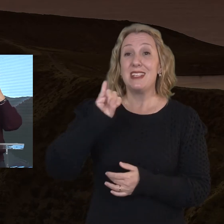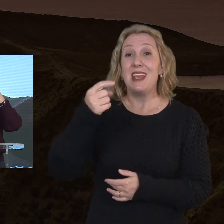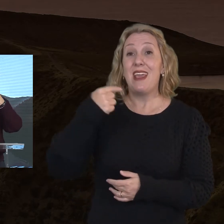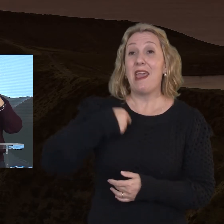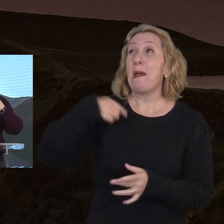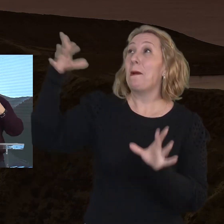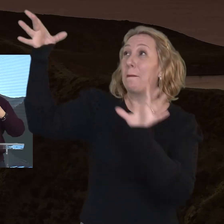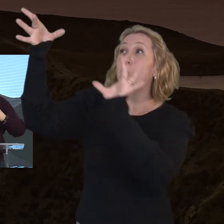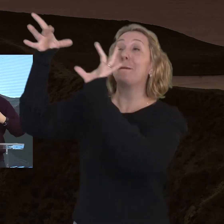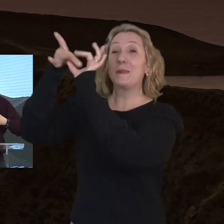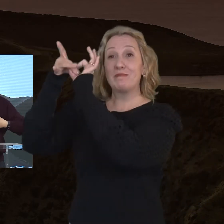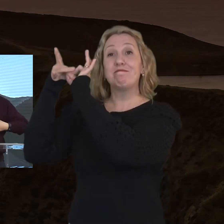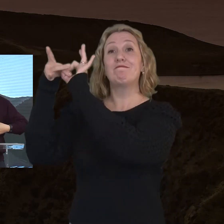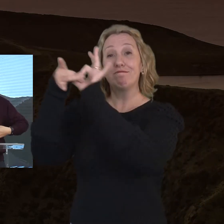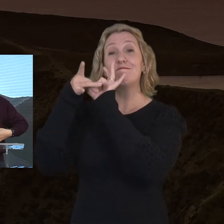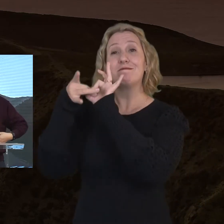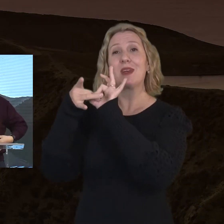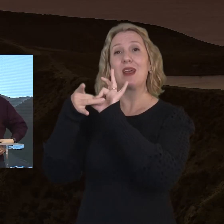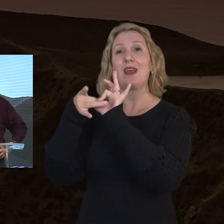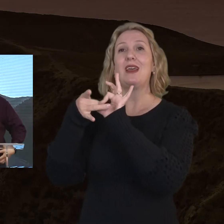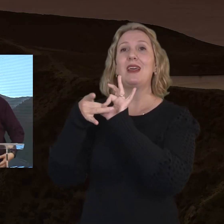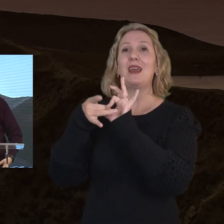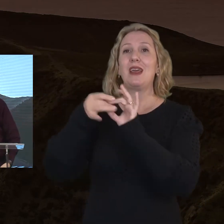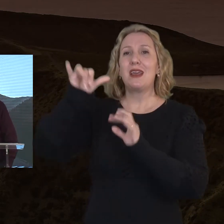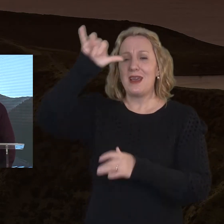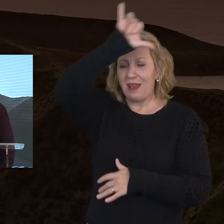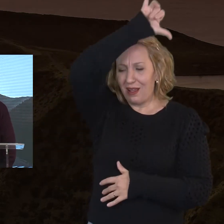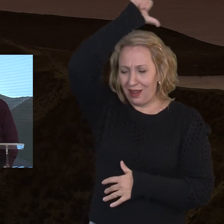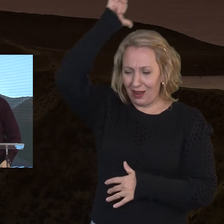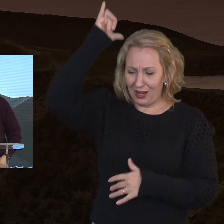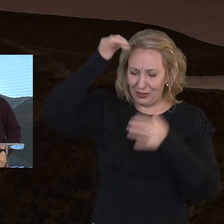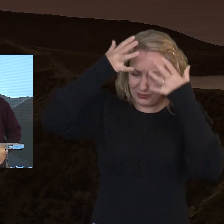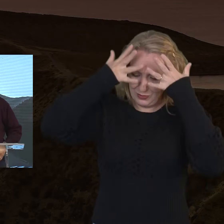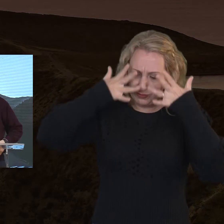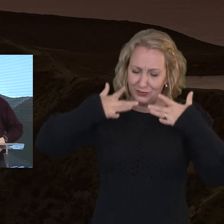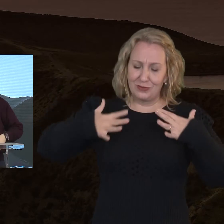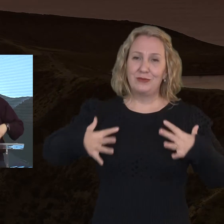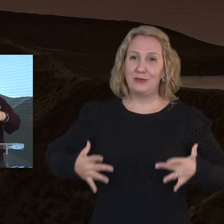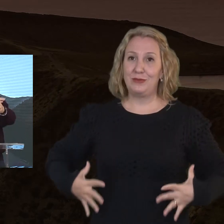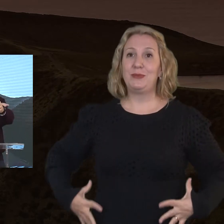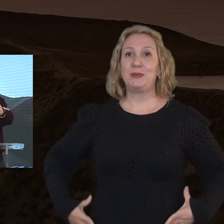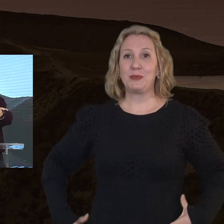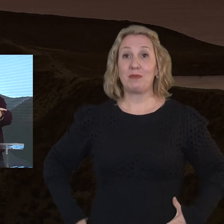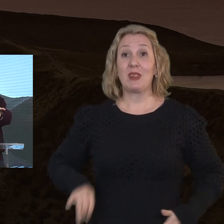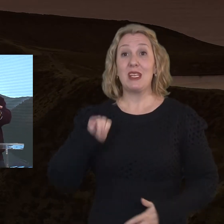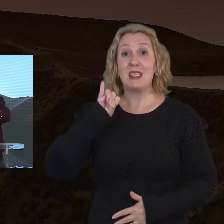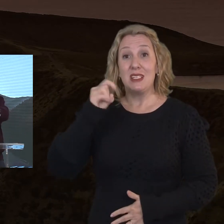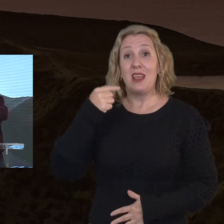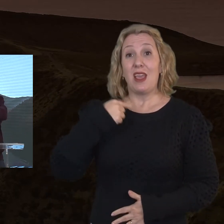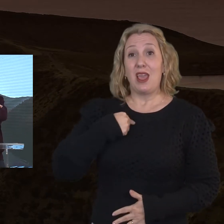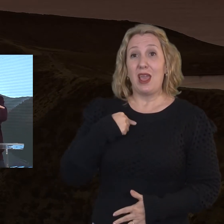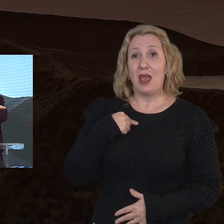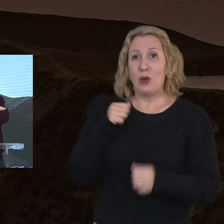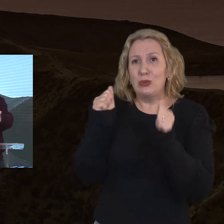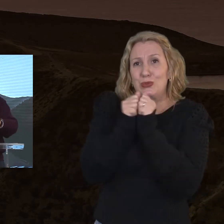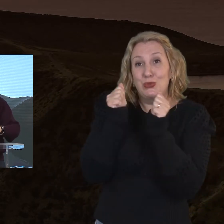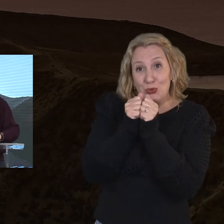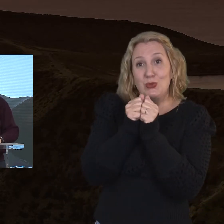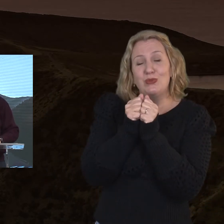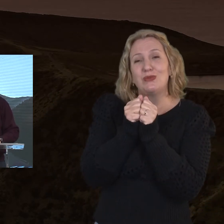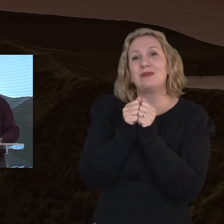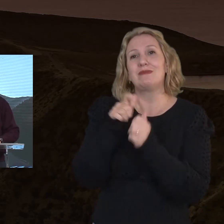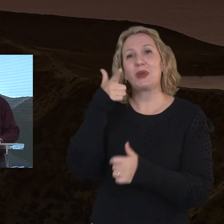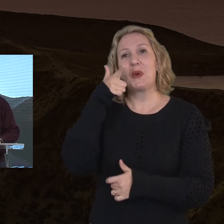passa pela barbie chega até as vestes até a orla das vestes chega até cada membro quando o membro está